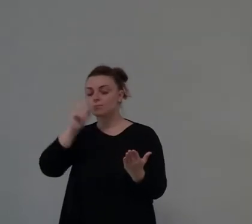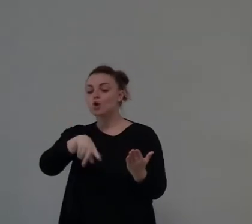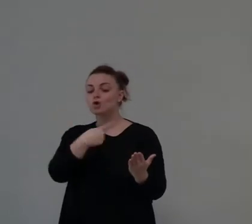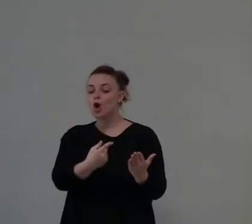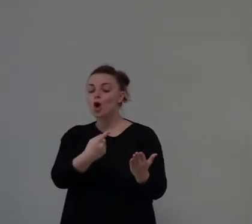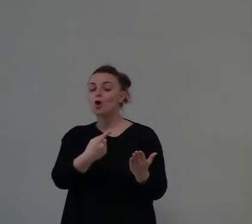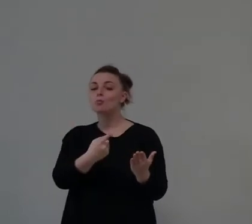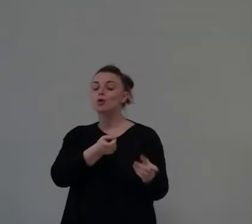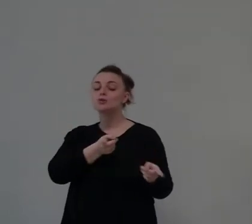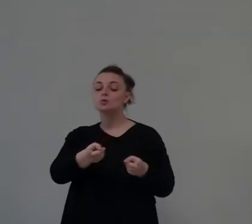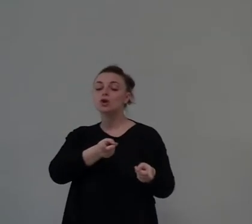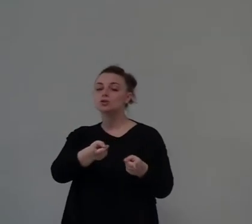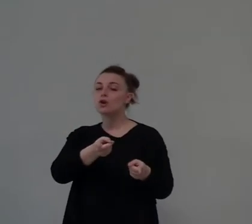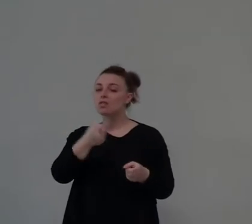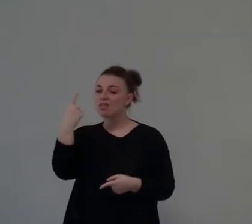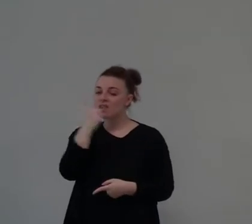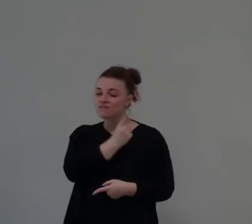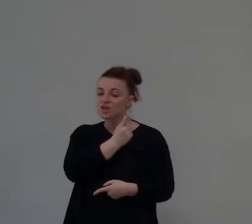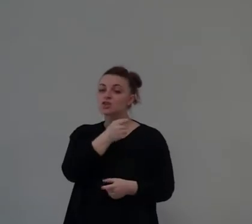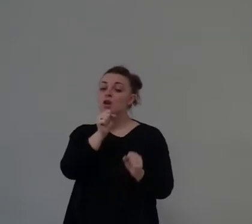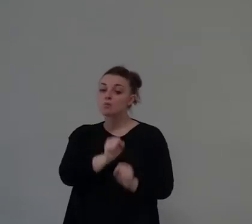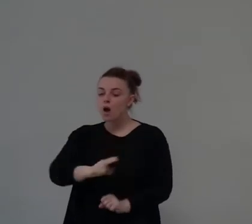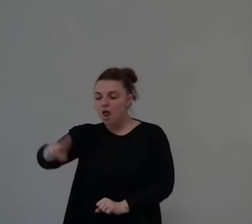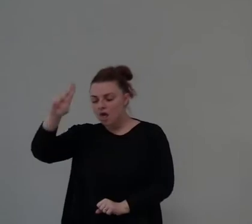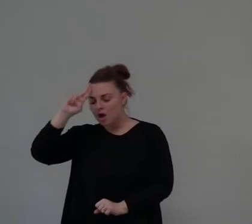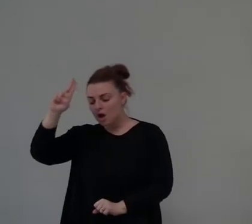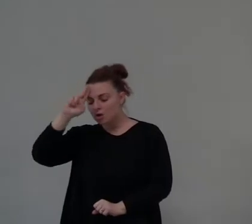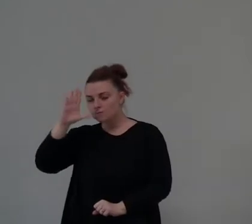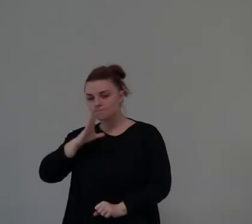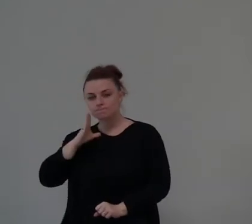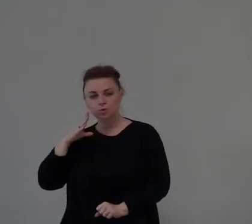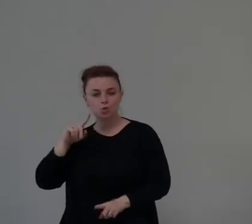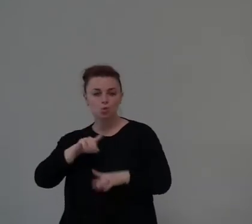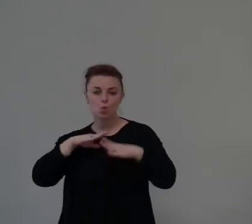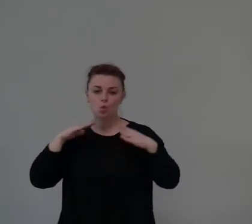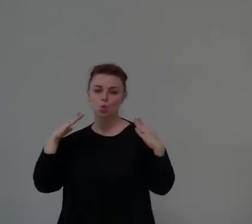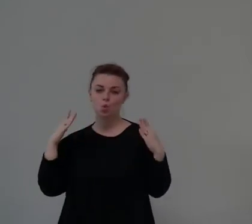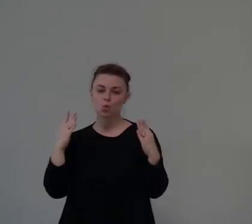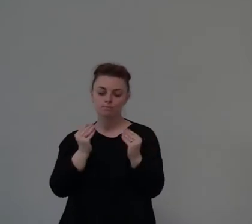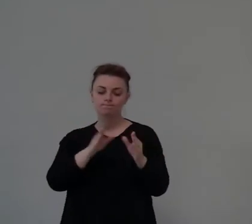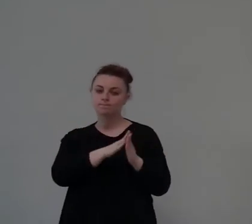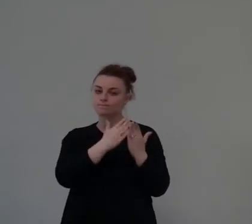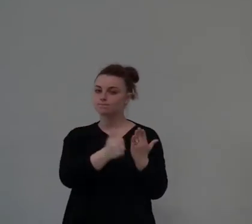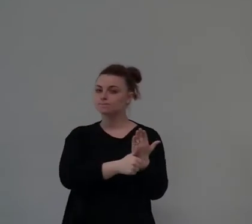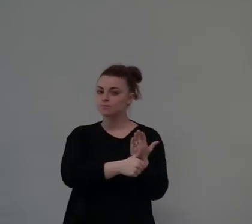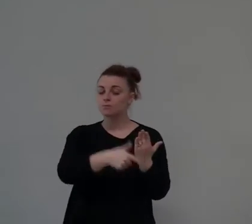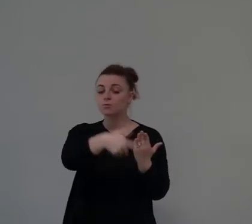Gesù risponde alle tentazioni del diavolo, ad ogni tentazione del diavolo, con un passo della parola di Dio.